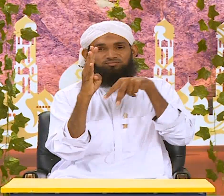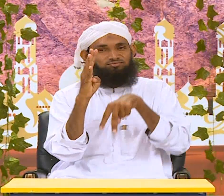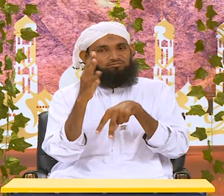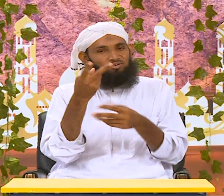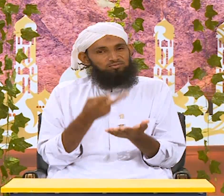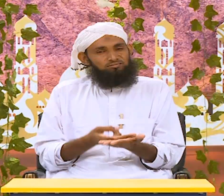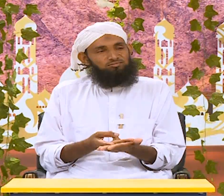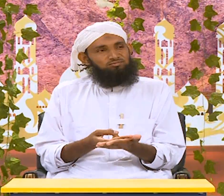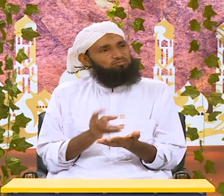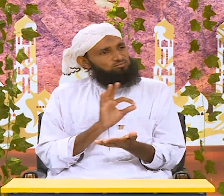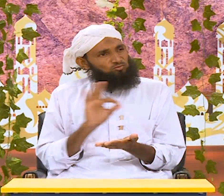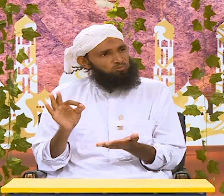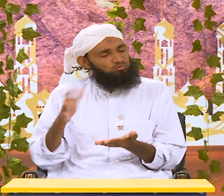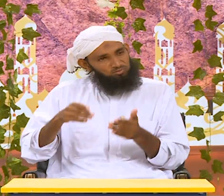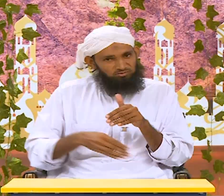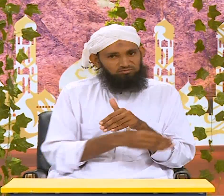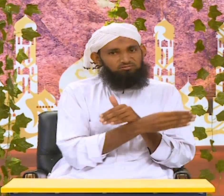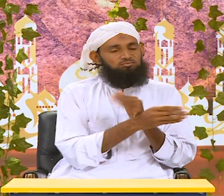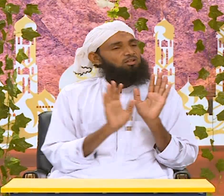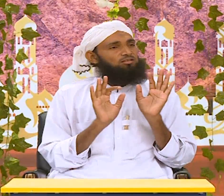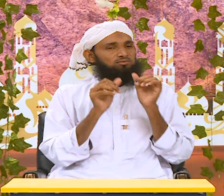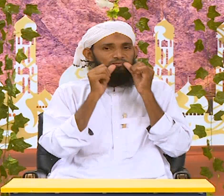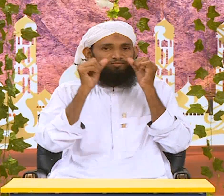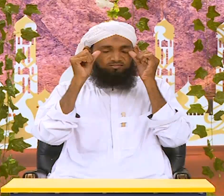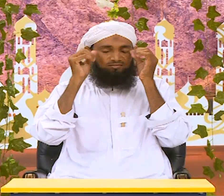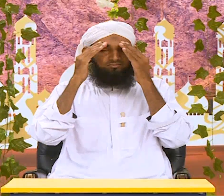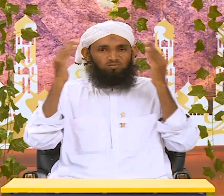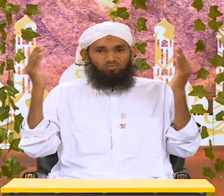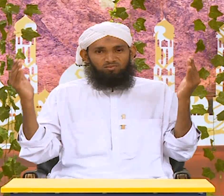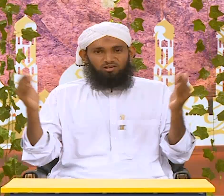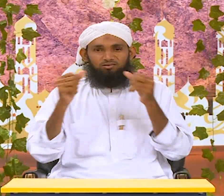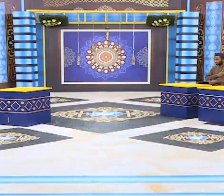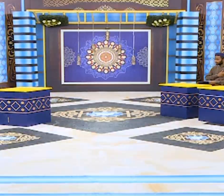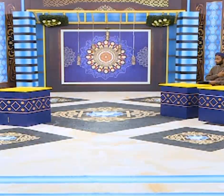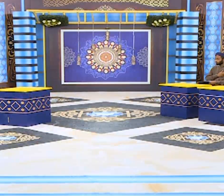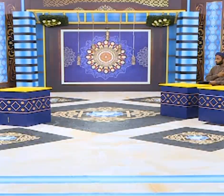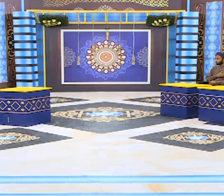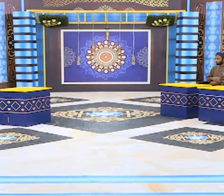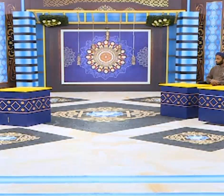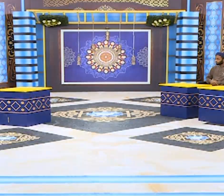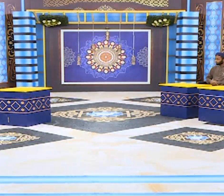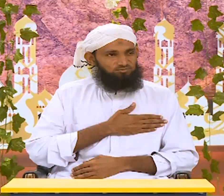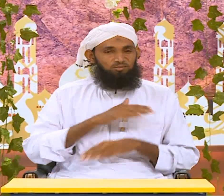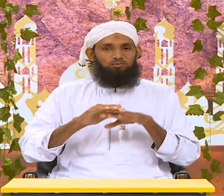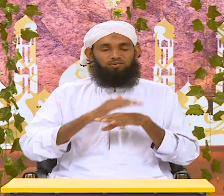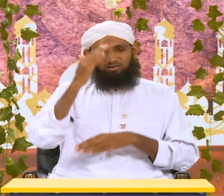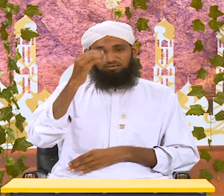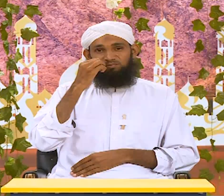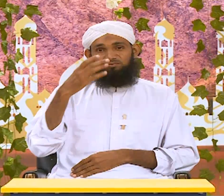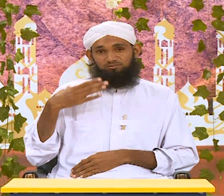آرام کرے، پھر اپنی راہ چلا جائے۔ صلو علی الحبیب صلی اللہ علی محمد صلی اللہ علیہ وسلم۔ پیارے اسلامی بھائیوں، یہ